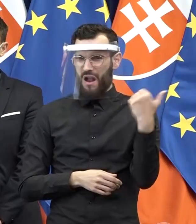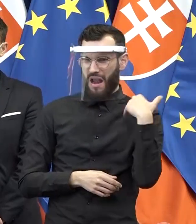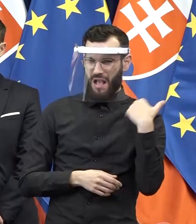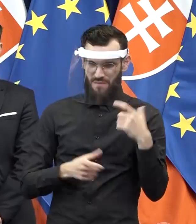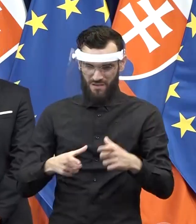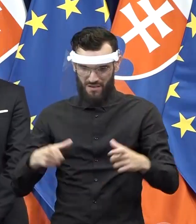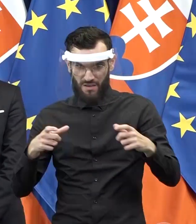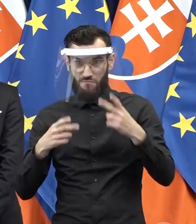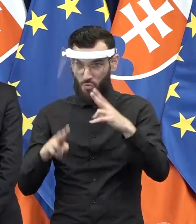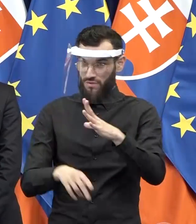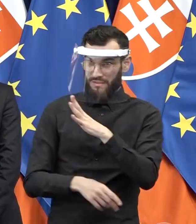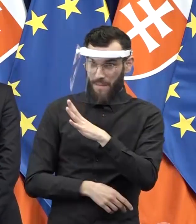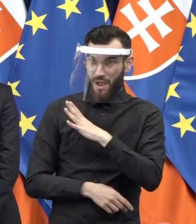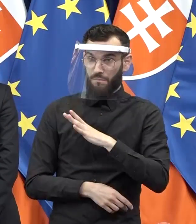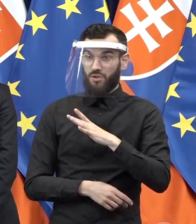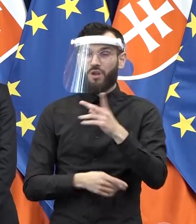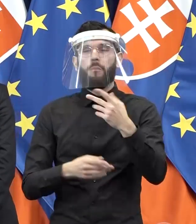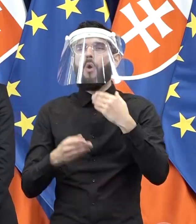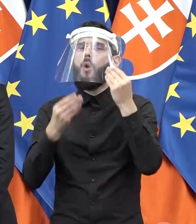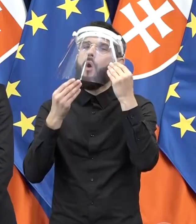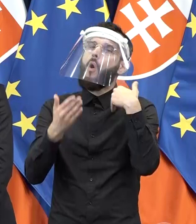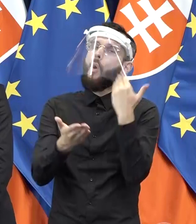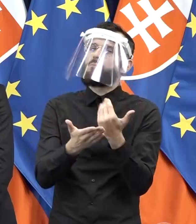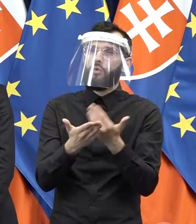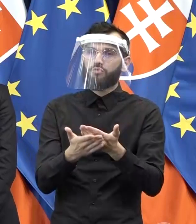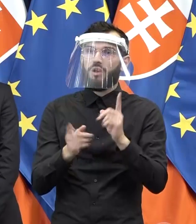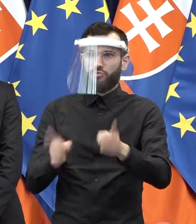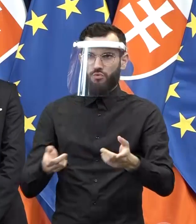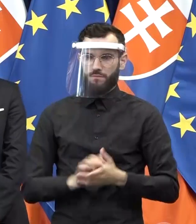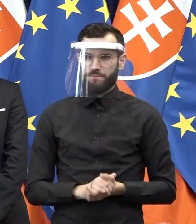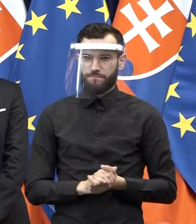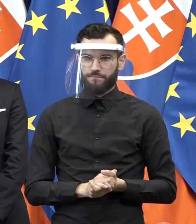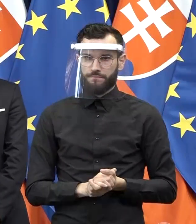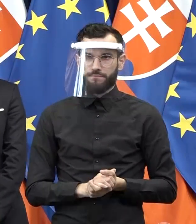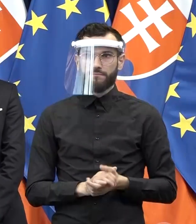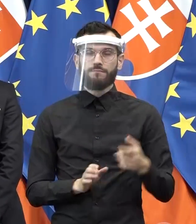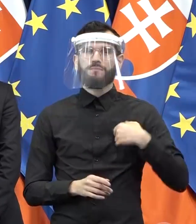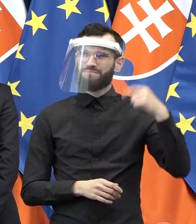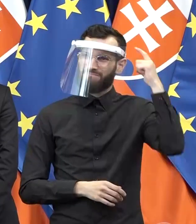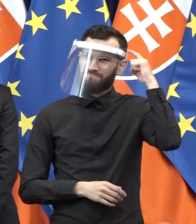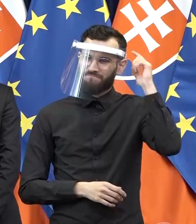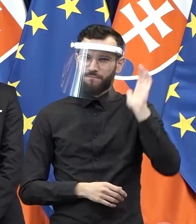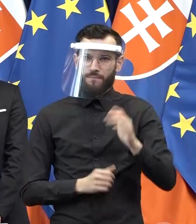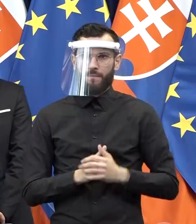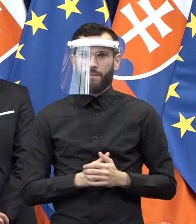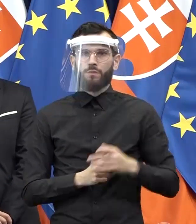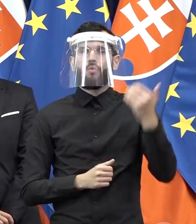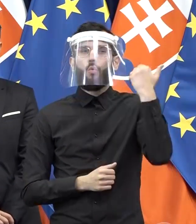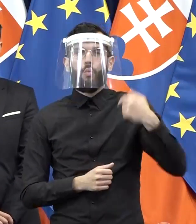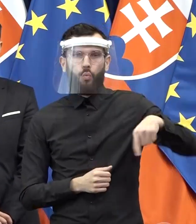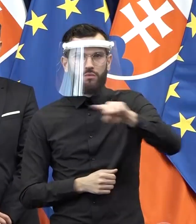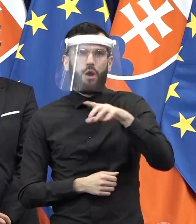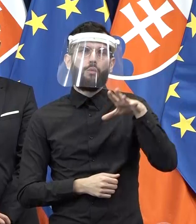a či môžu byť nebezpečné podľa vás? Čo by ste im poradili v tejto veci? No takto. Ja si myslím, že ľudia pochopili